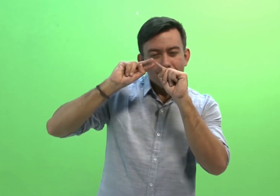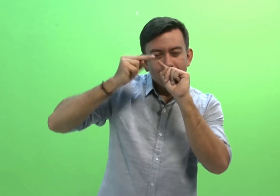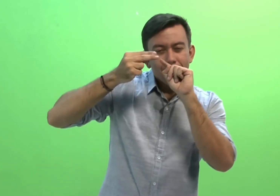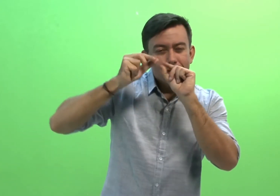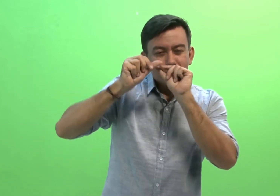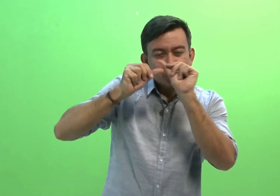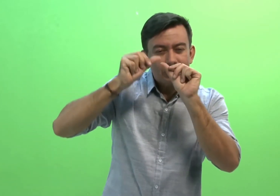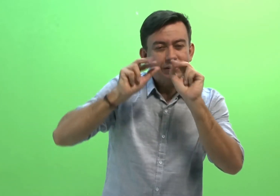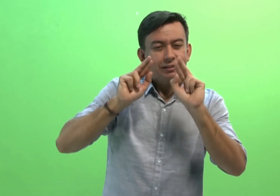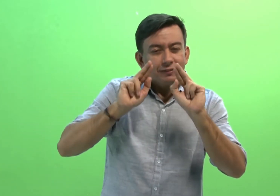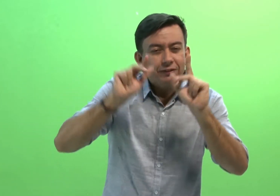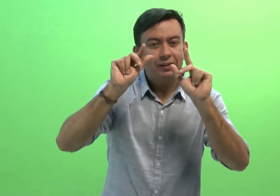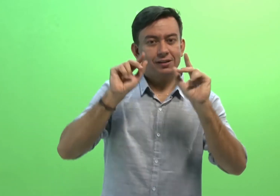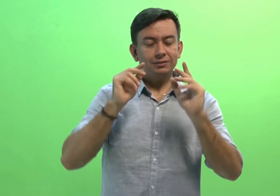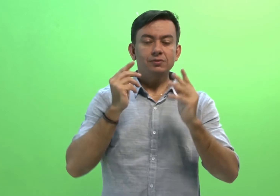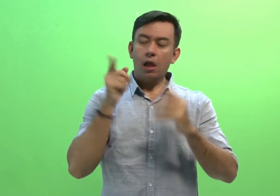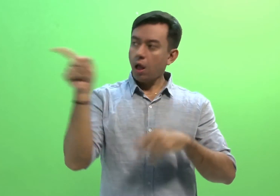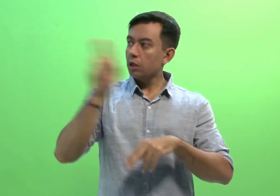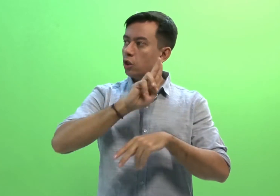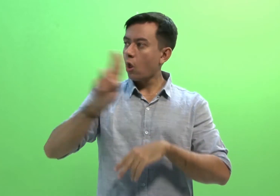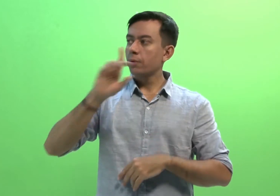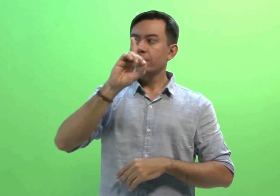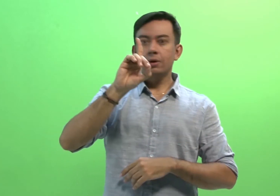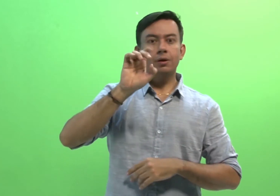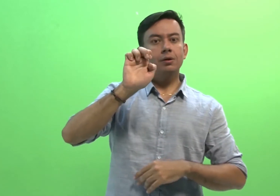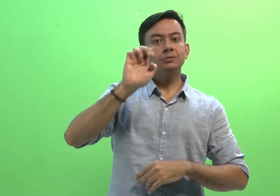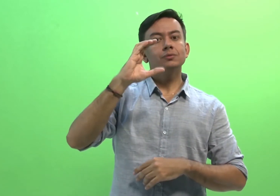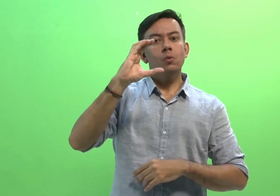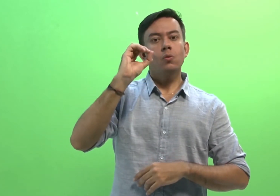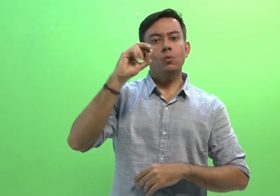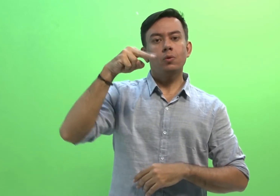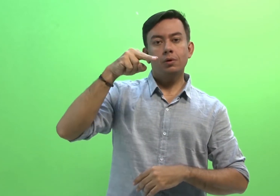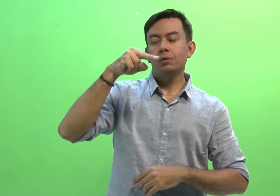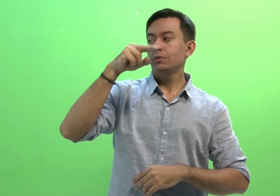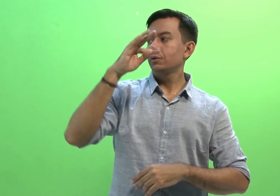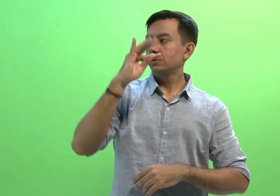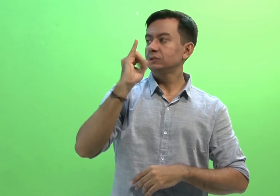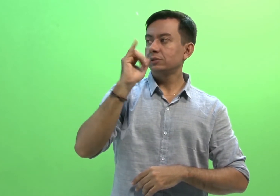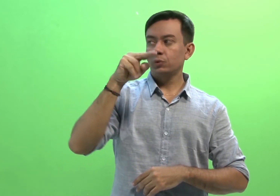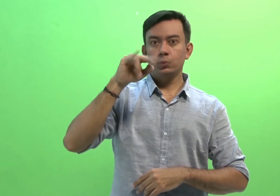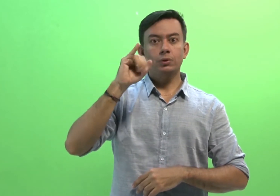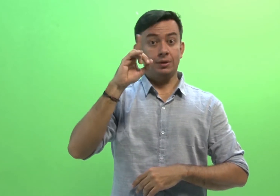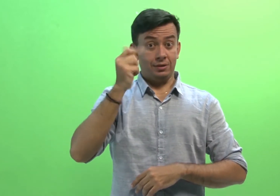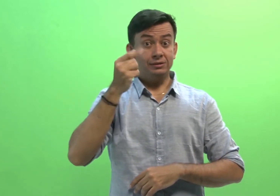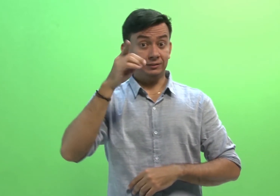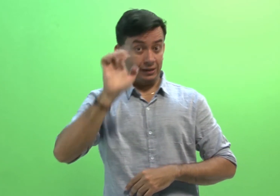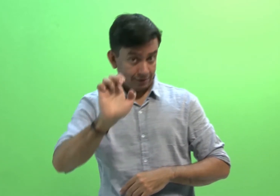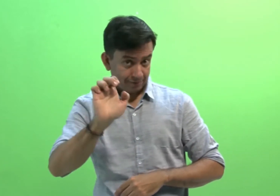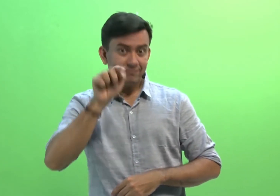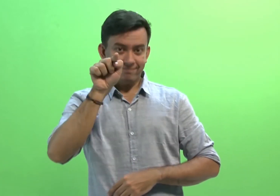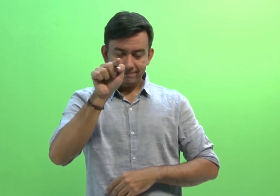São movimentos distintos, levemente distintos. Então, é que a gente chama de